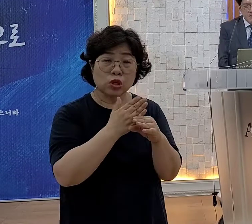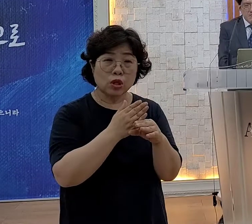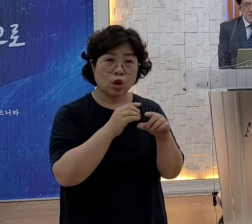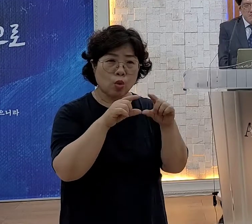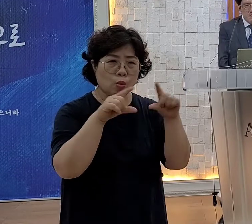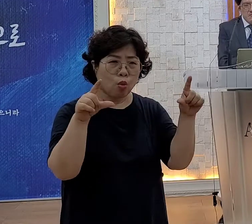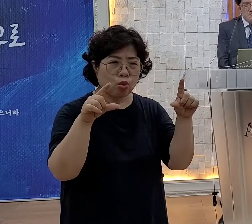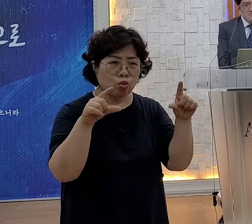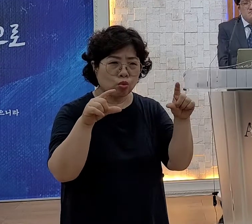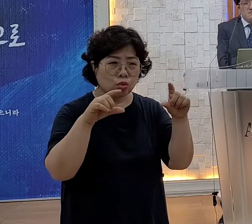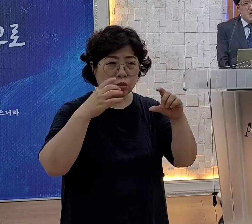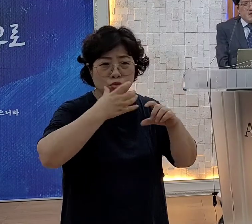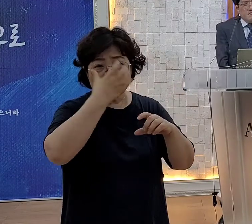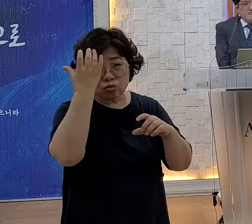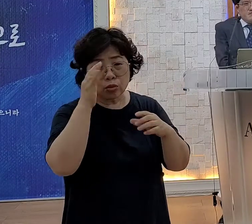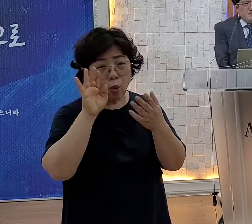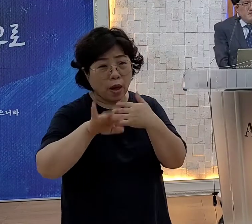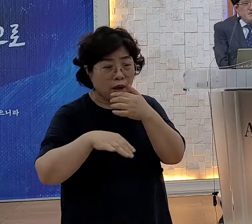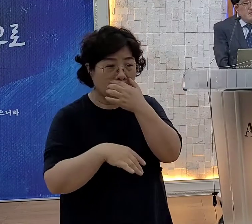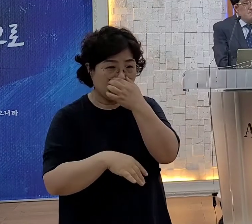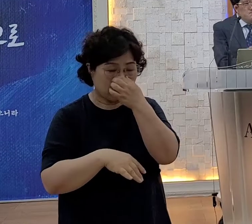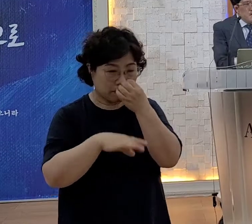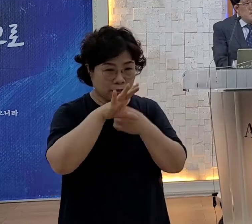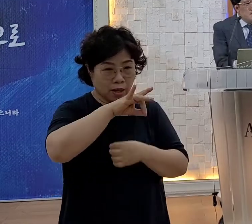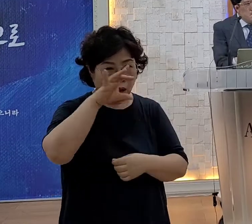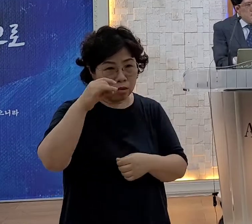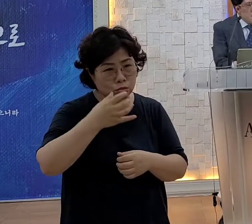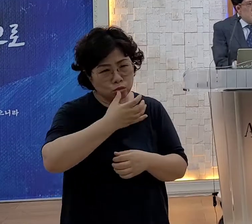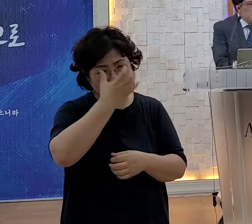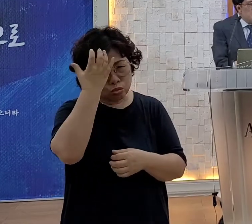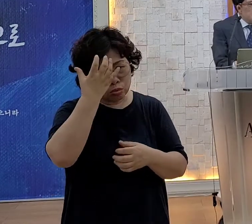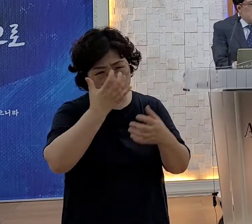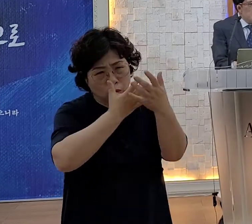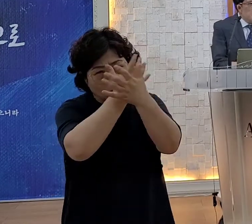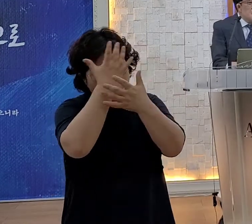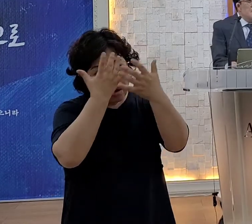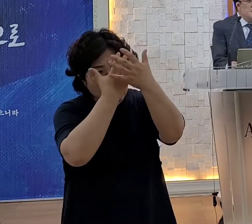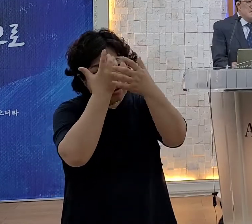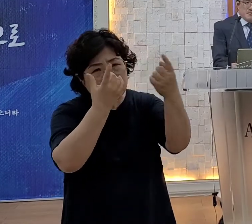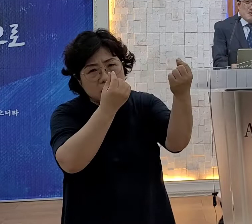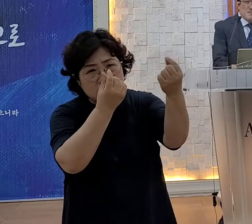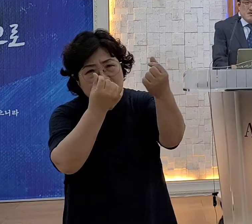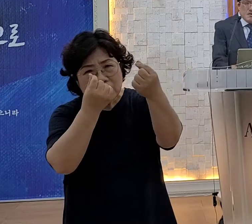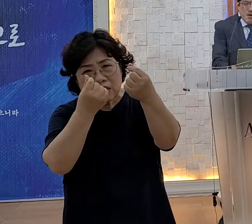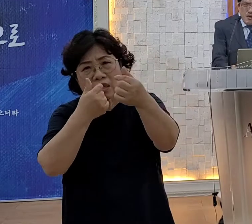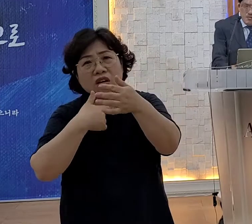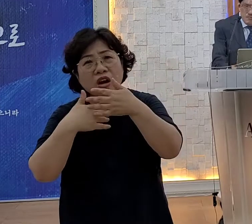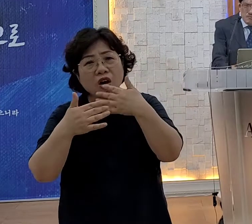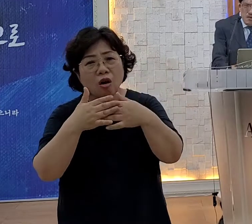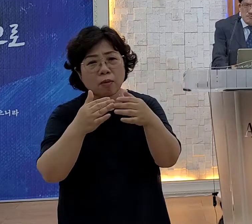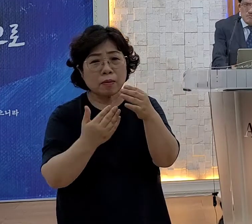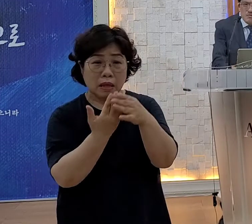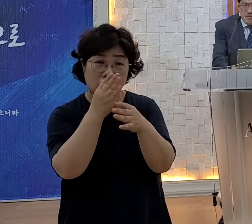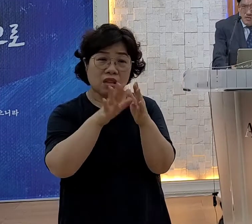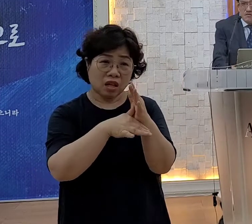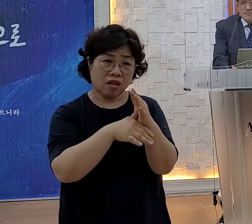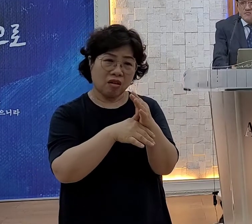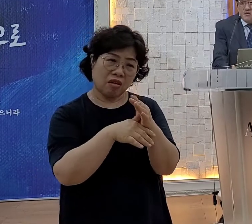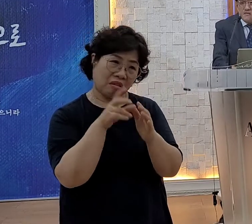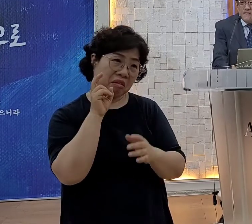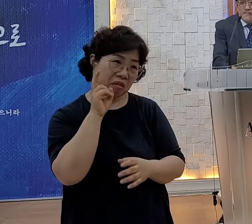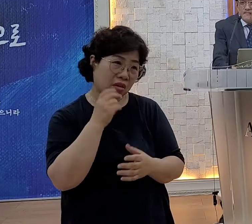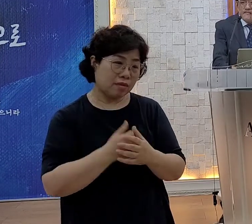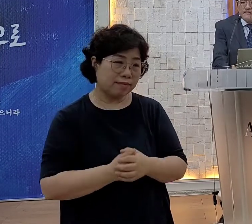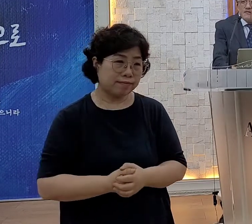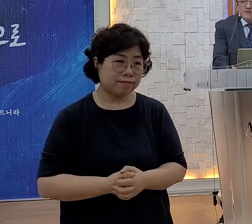꿈 말고 주무시다가 보면 꿈 같은, 환상 같은 그런 것을 경험할 때가 아마 여러분 한두 번씩 있을